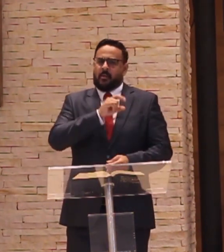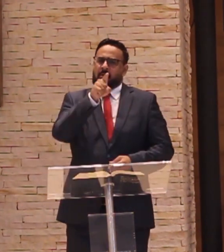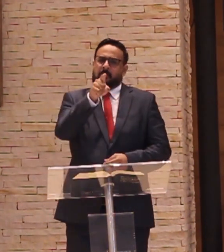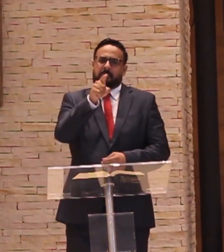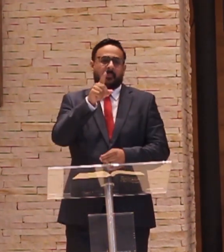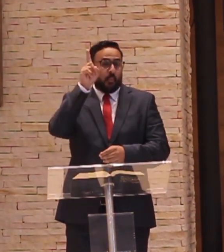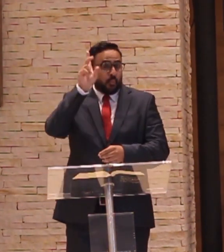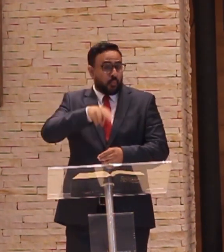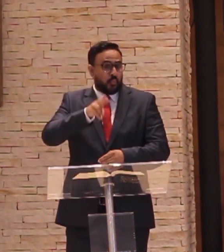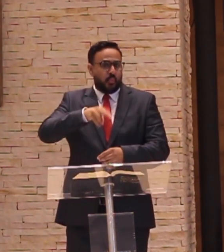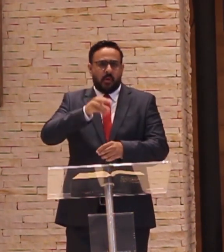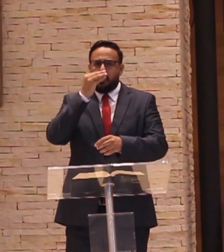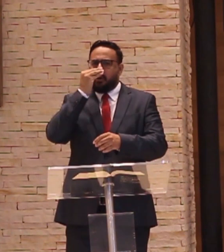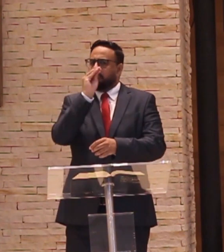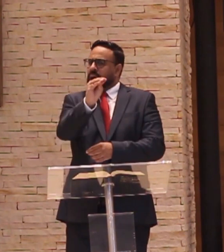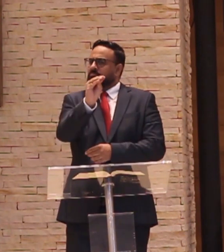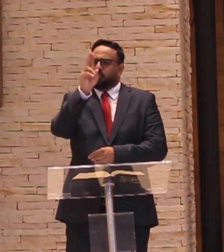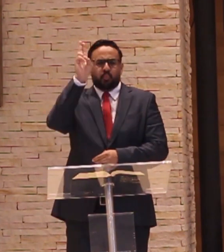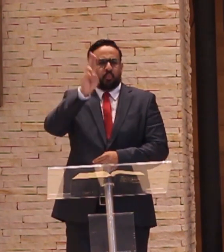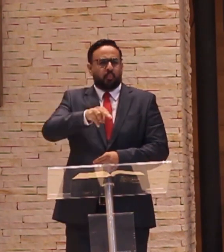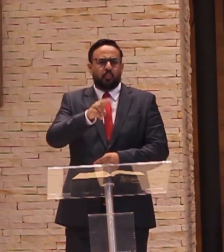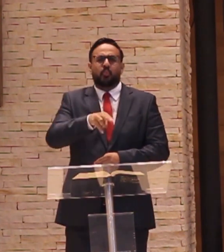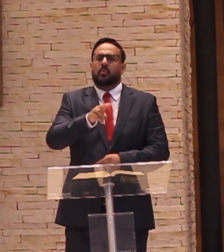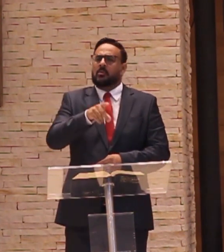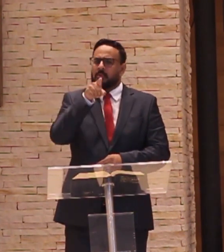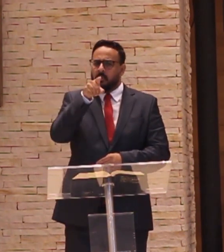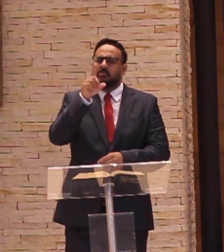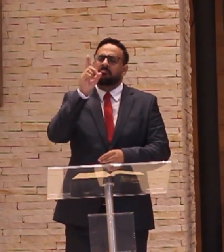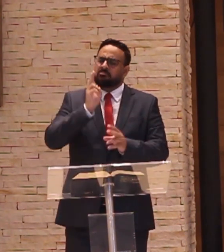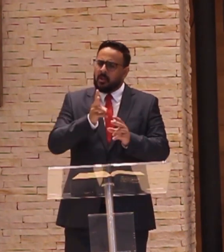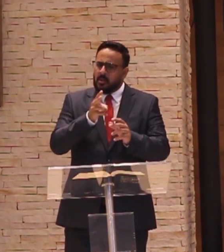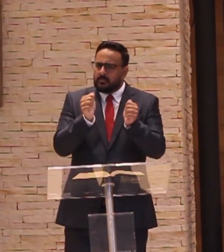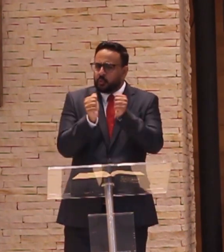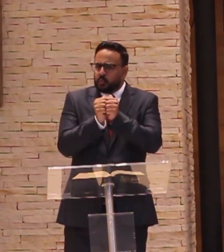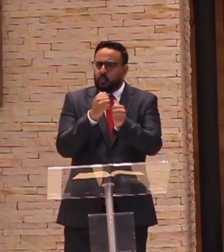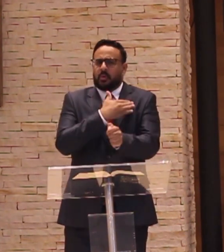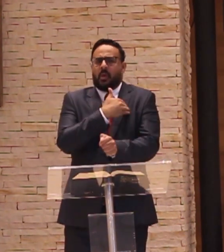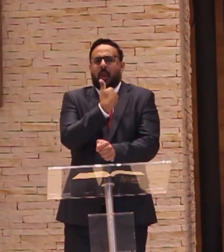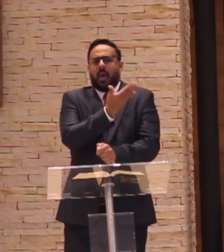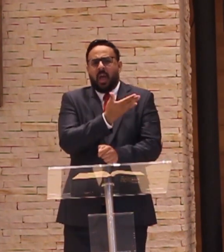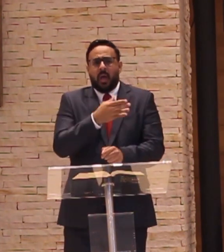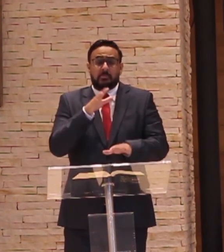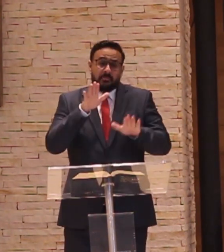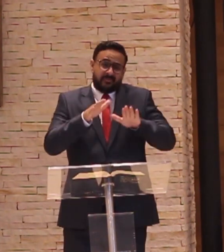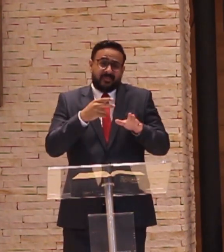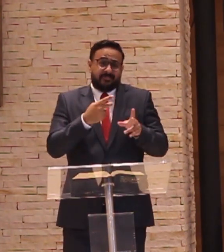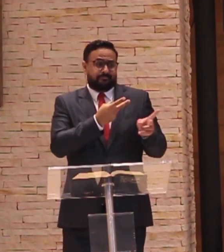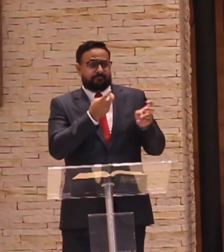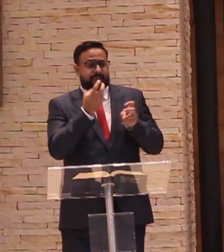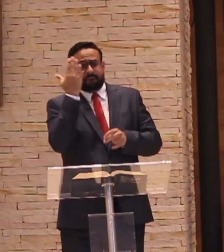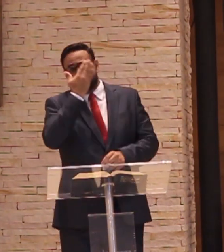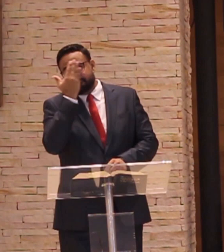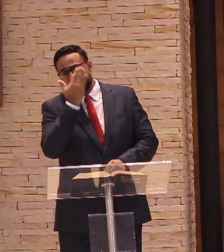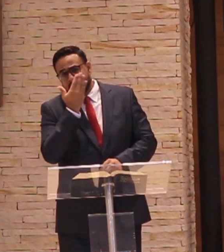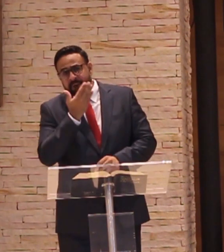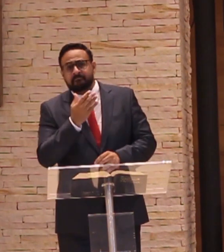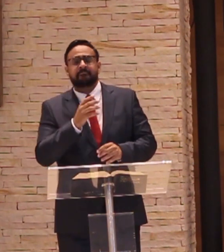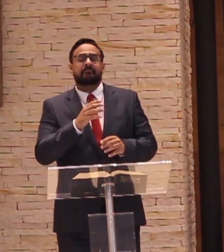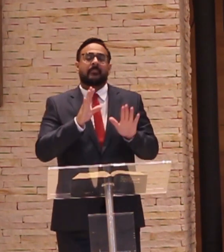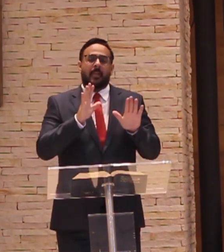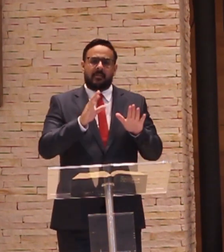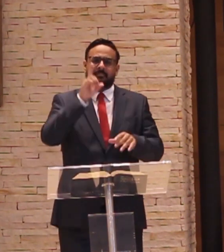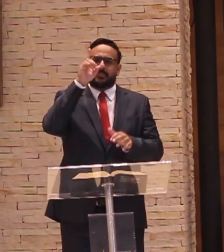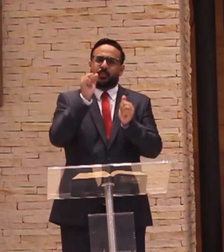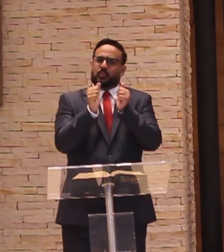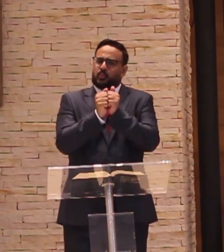você que Deus ama você, que Deus ele nunca despreza a você e ele sempre está do seu lado. Às vezes